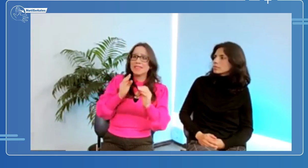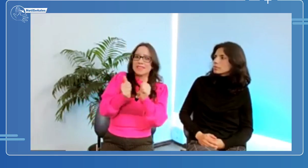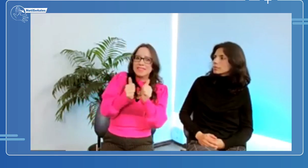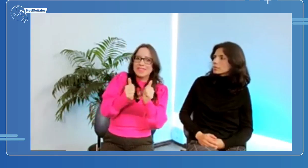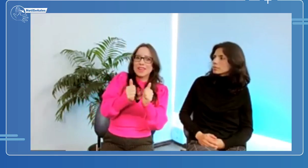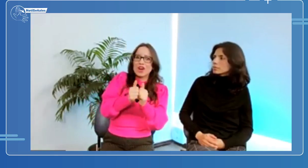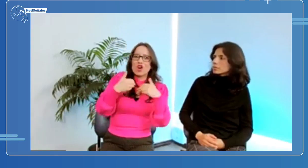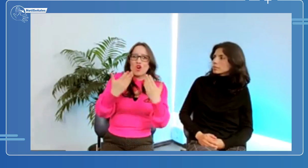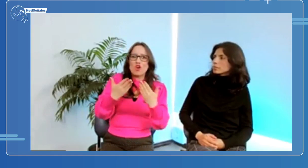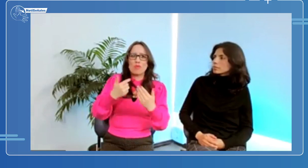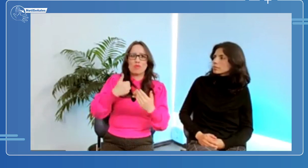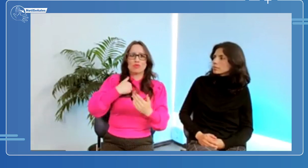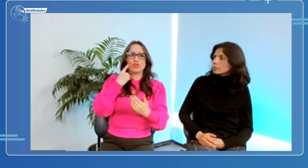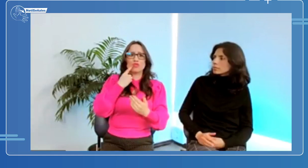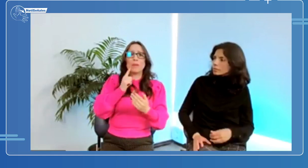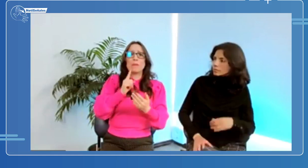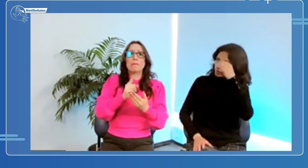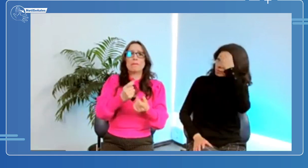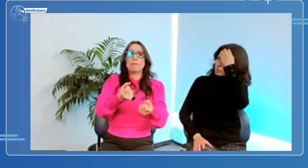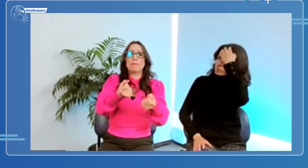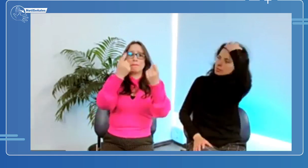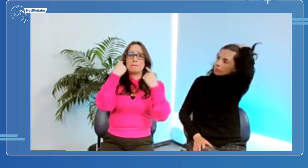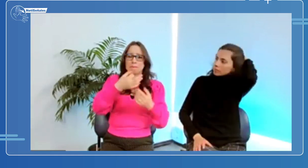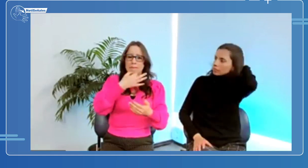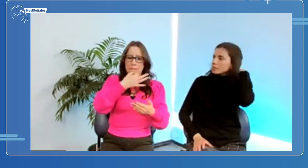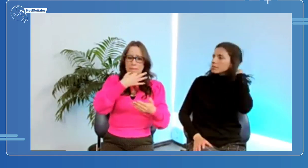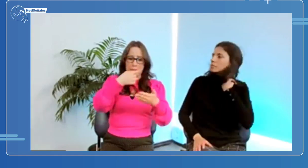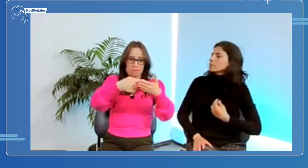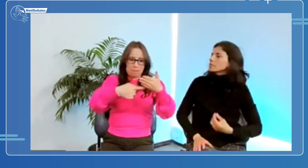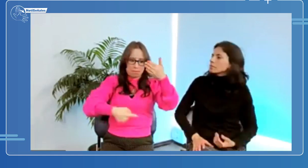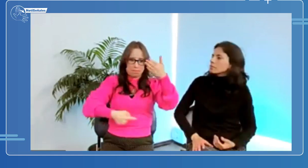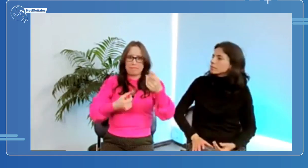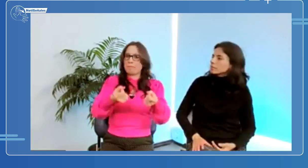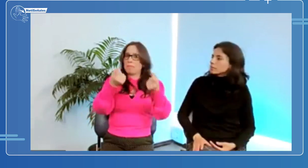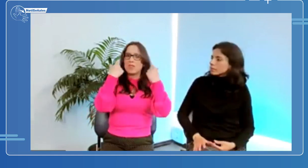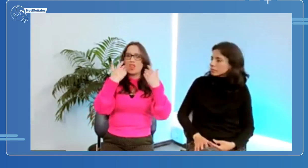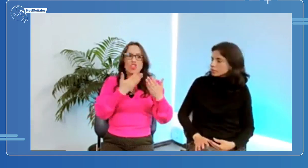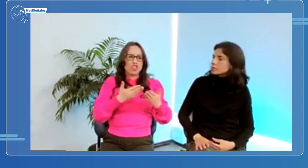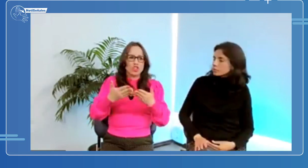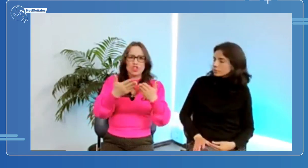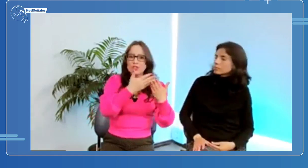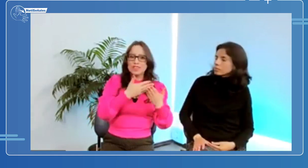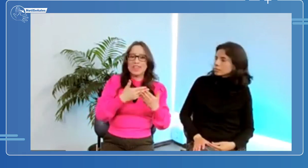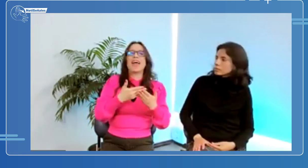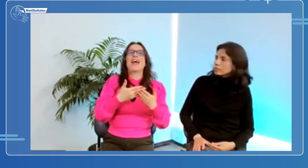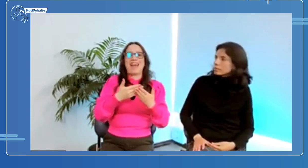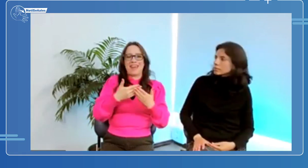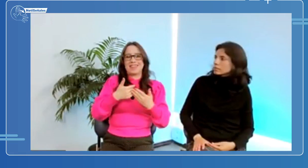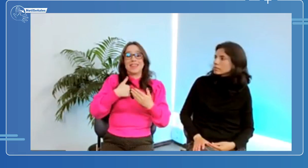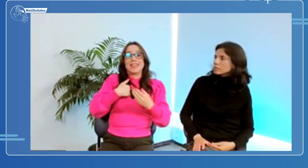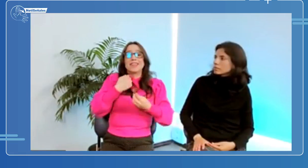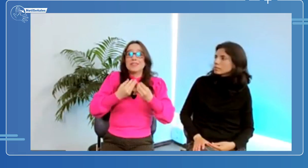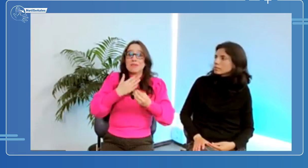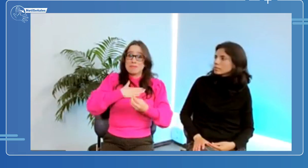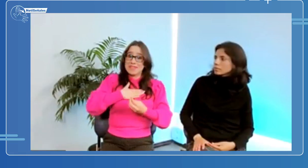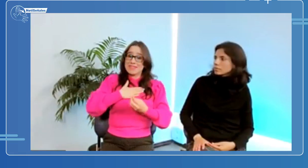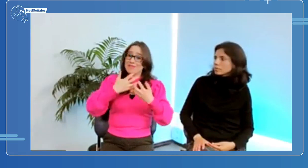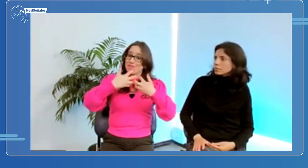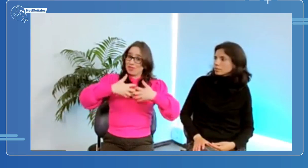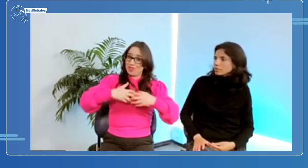ejemplo, quien me acompaña, yo como persona sorda voy al médico, me mandan unos medicamentos y no